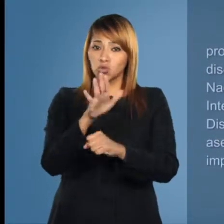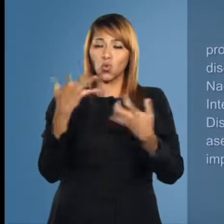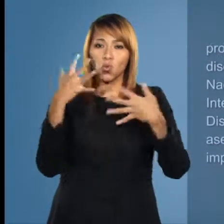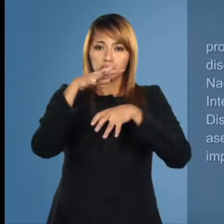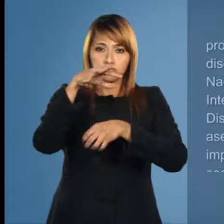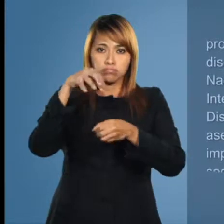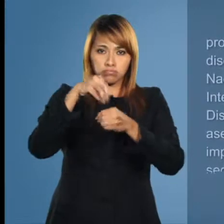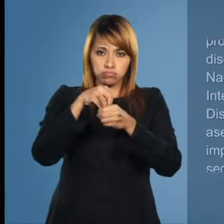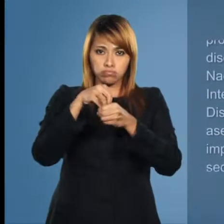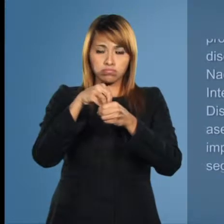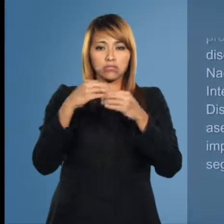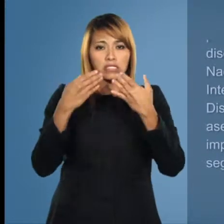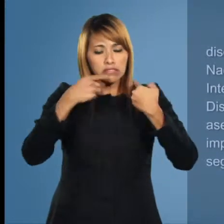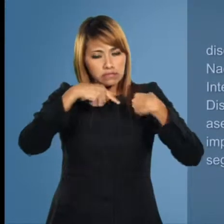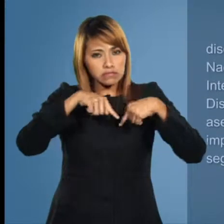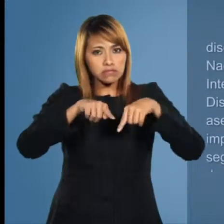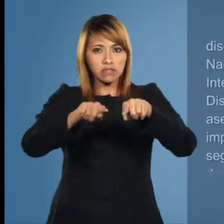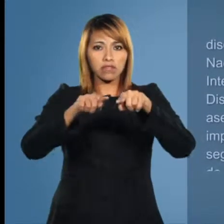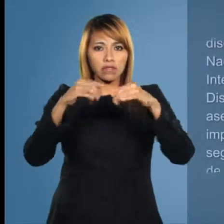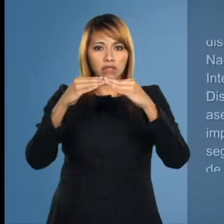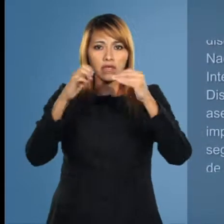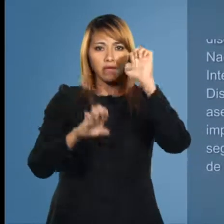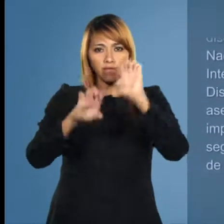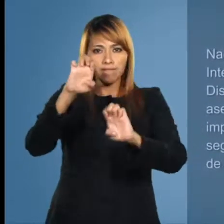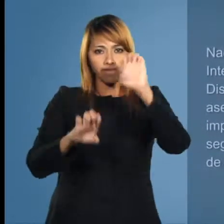aseguramiento de su implementación, seguimiento